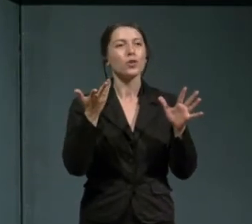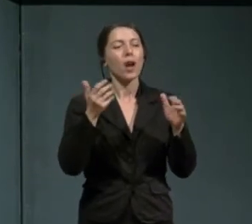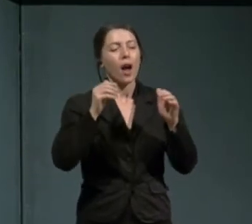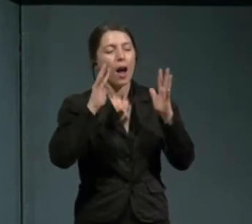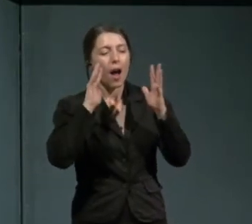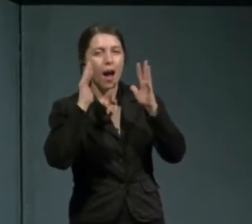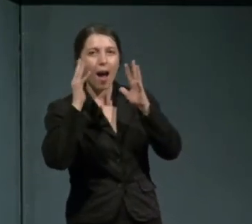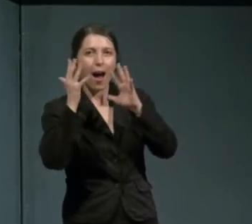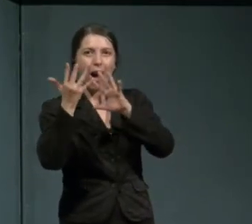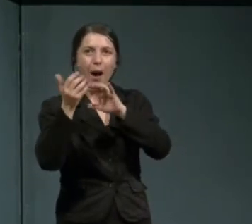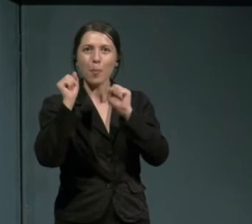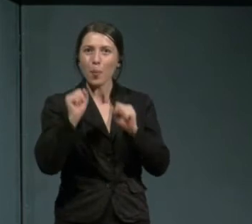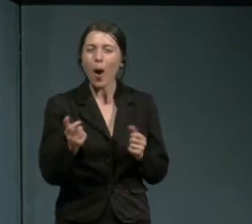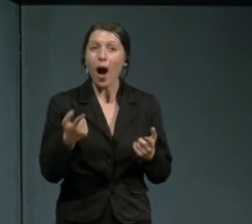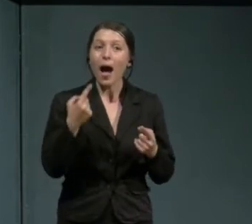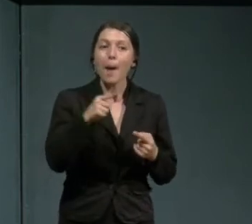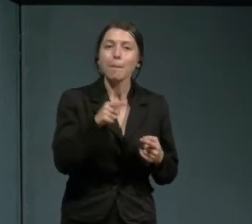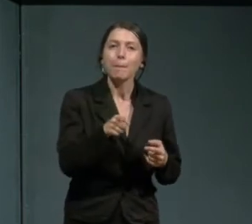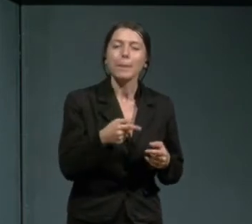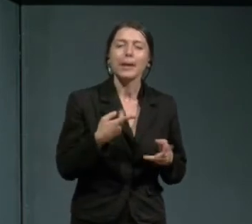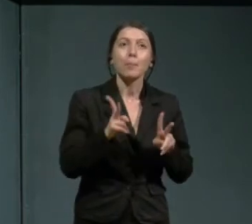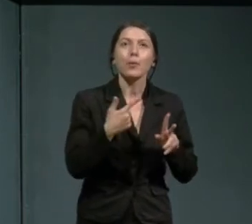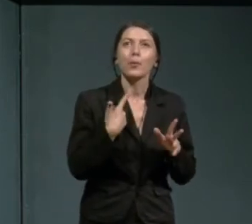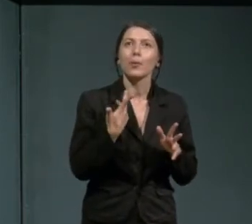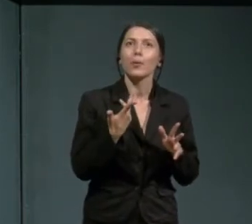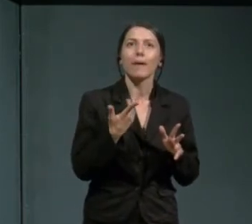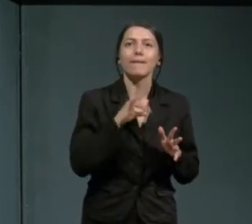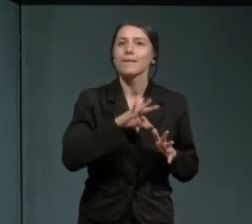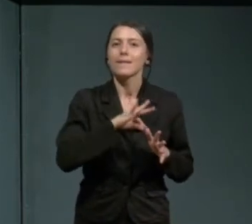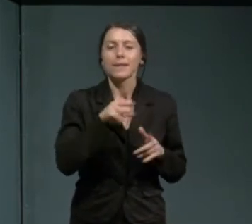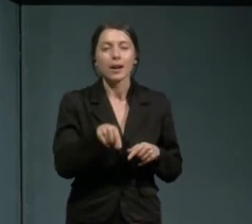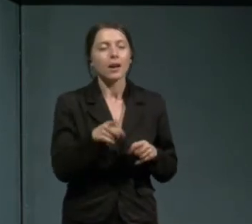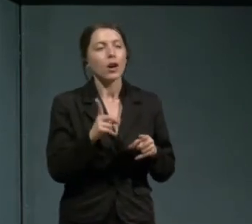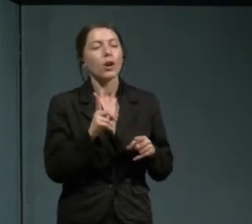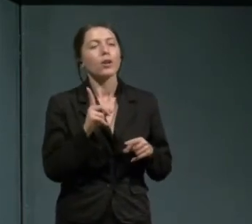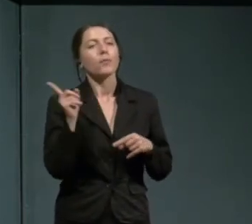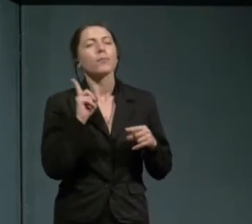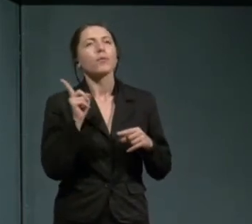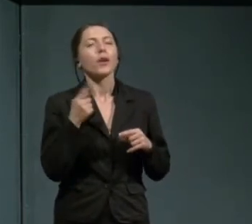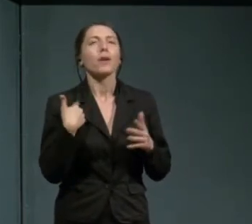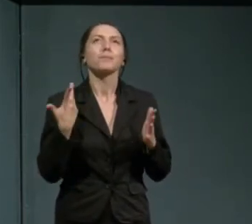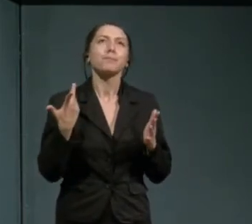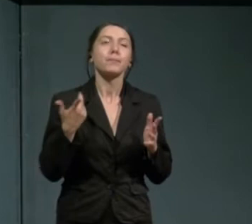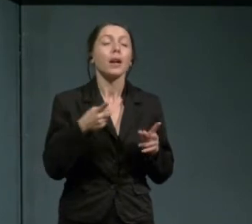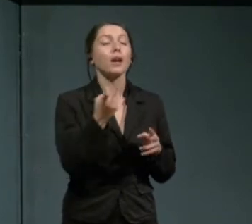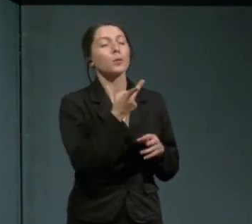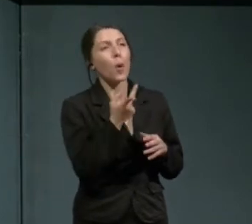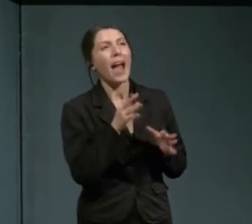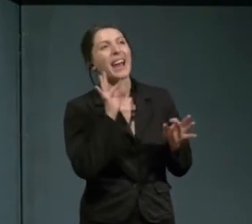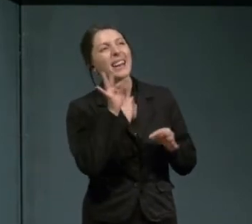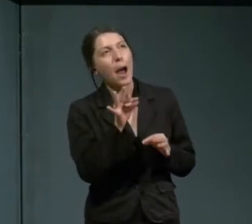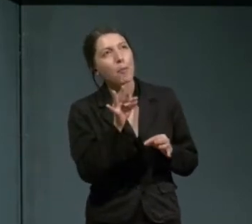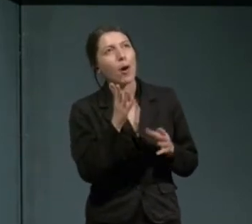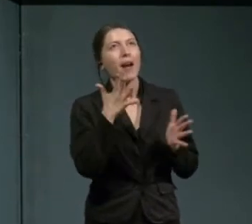cambia da un momento all'altro per me questo è l'aspetto più interessante piuttosto che chiedersi se erano innamorati o